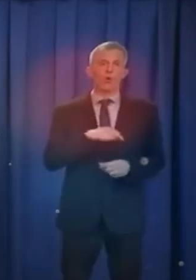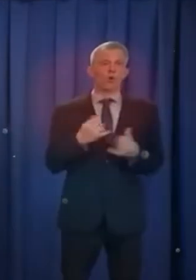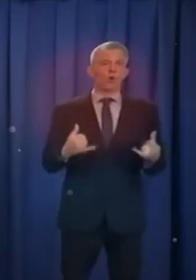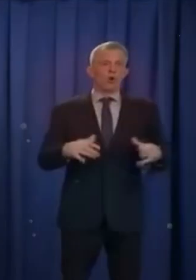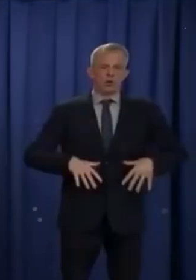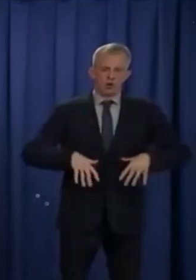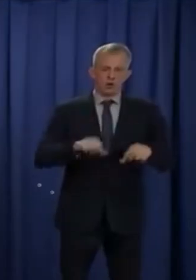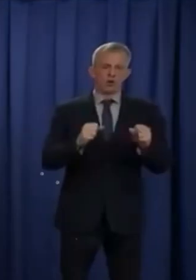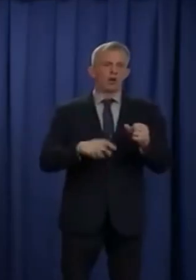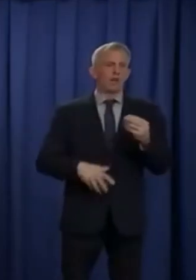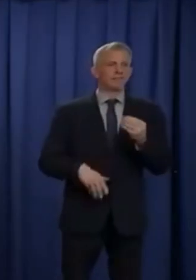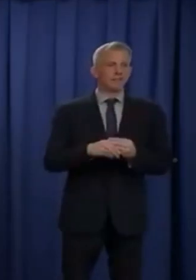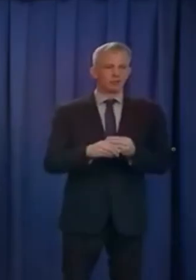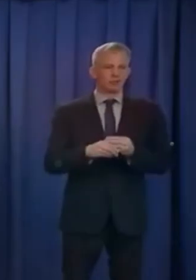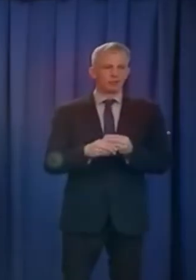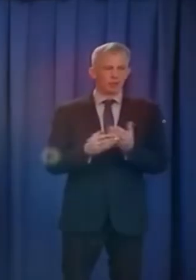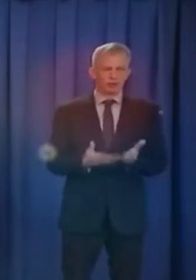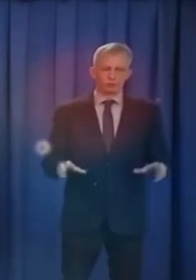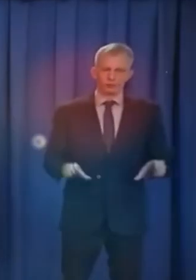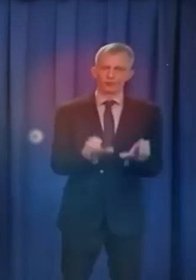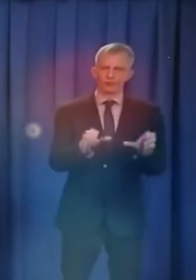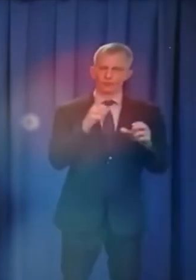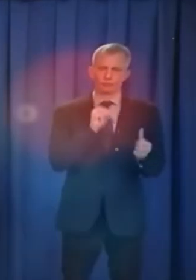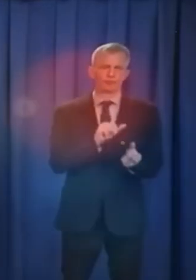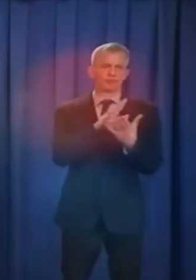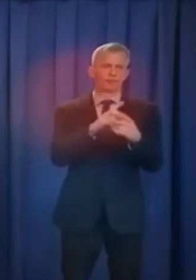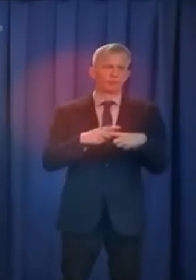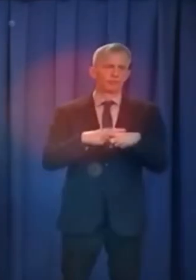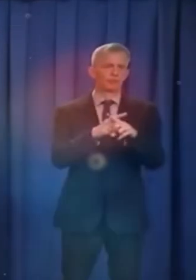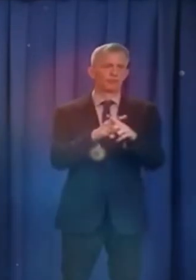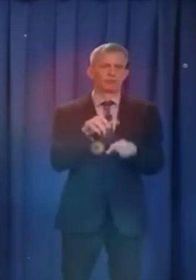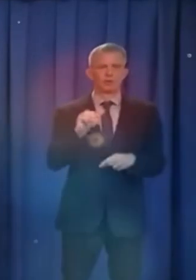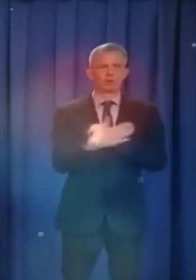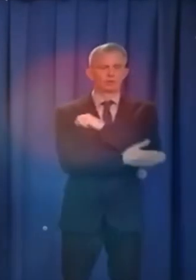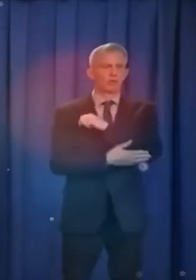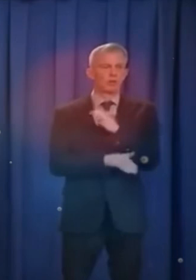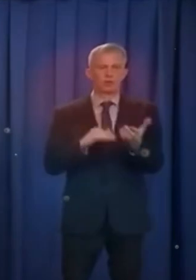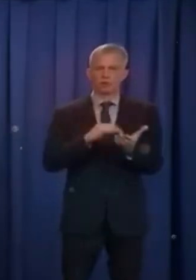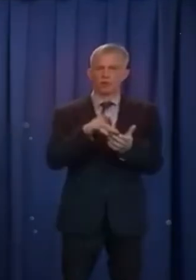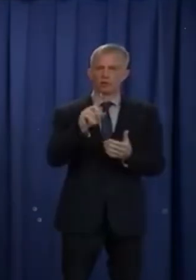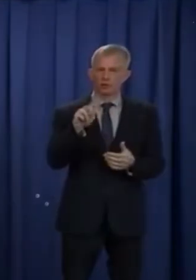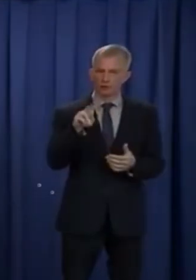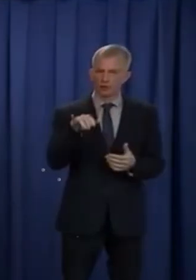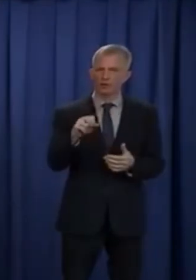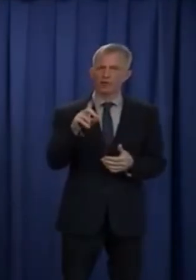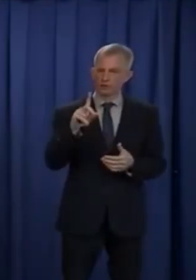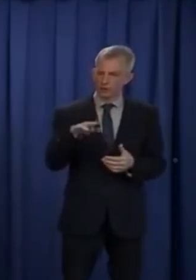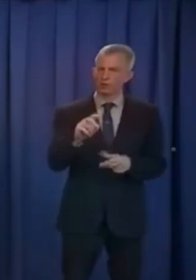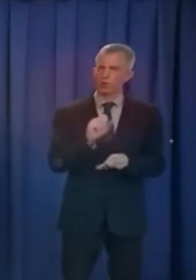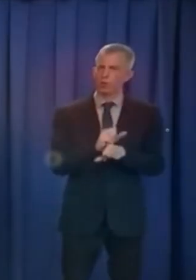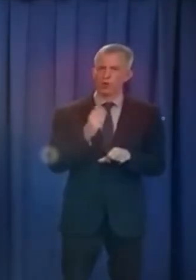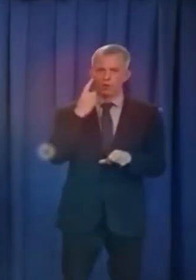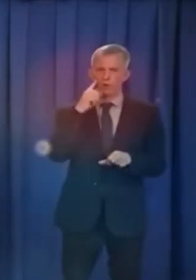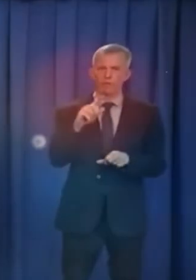그래서 다들 2m 정도씩 뛰어서 줄을 서서 기다리고 있답니다.